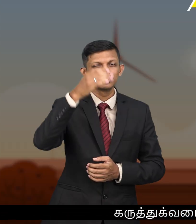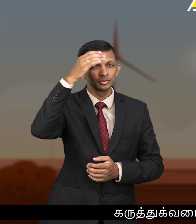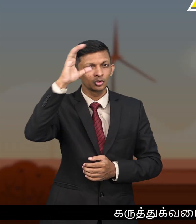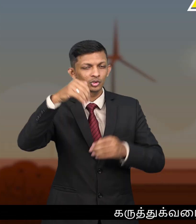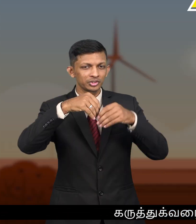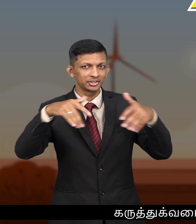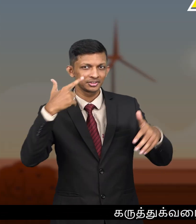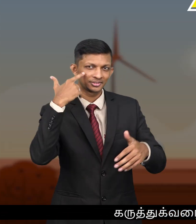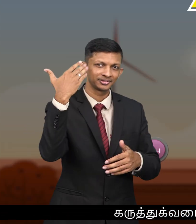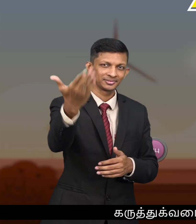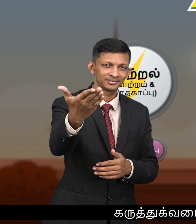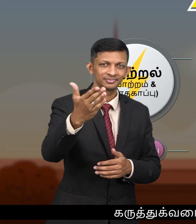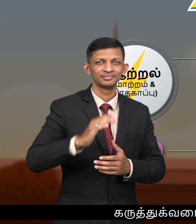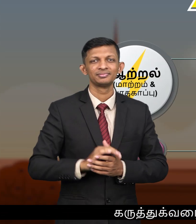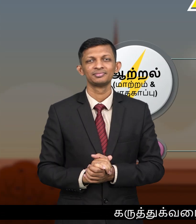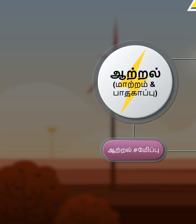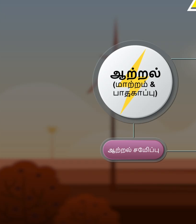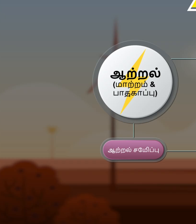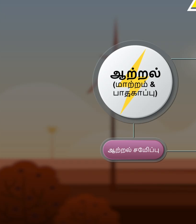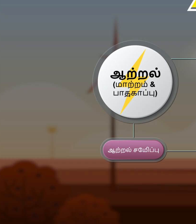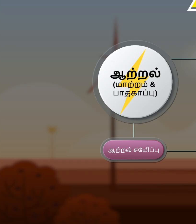கருத்து வரைபாட்டை பார்ப்போம்.